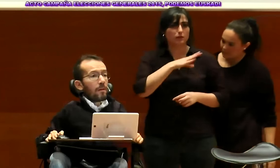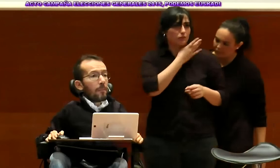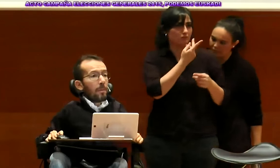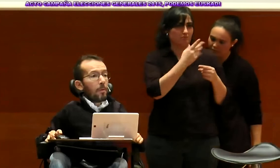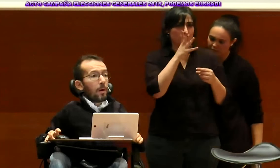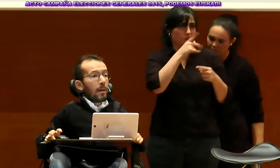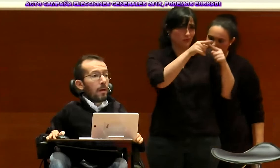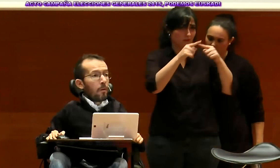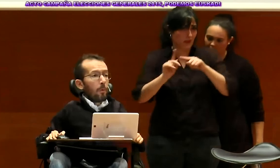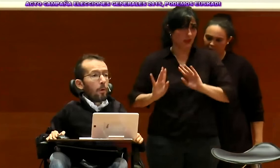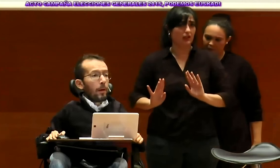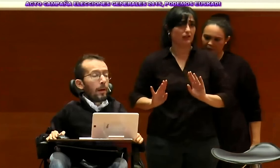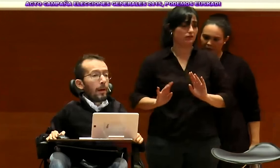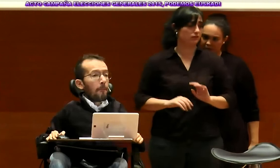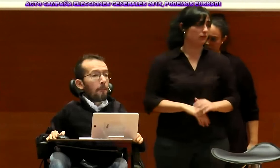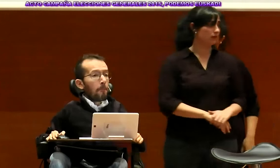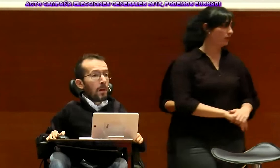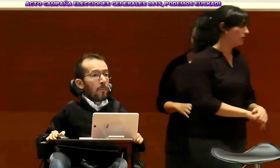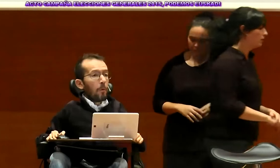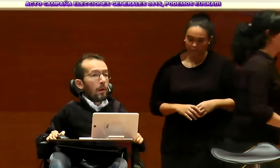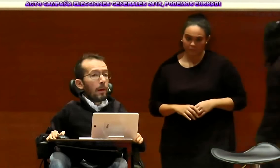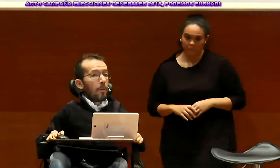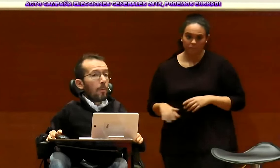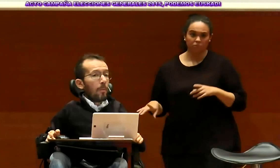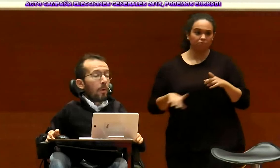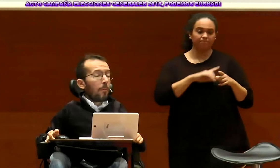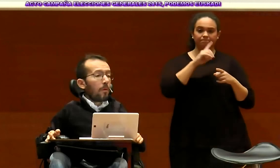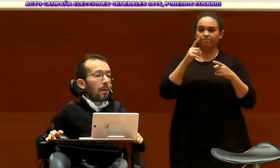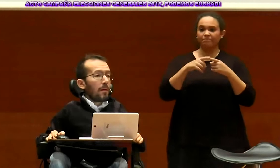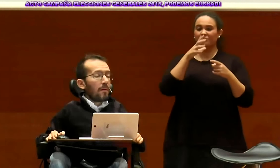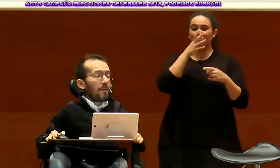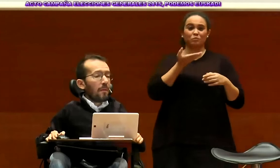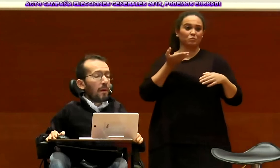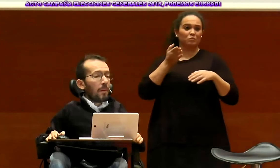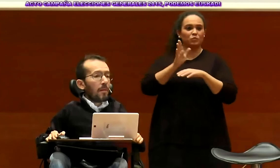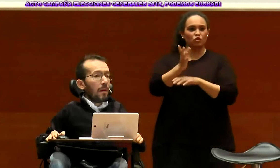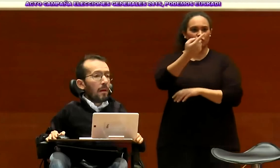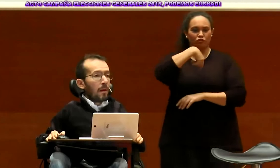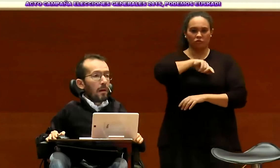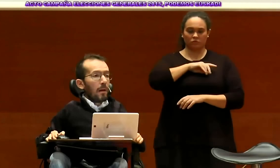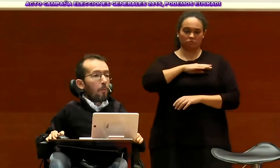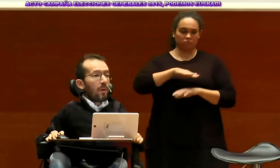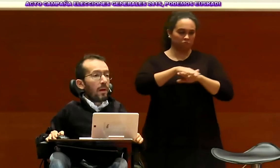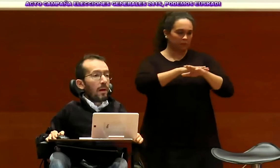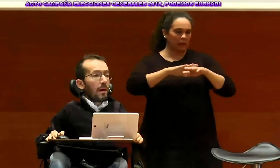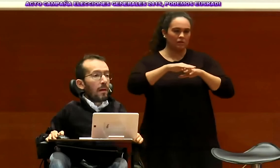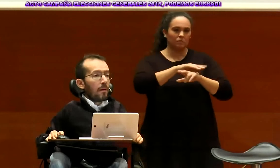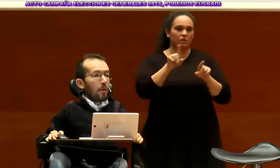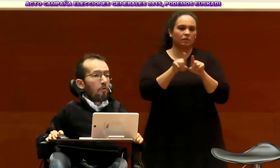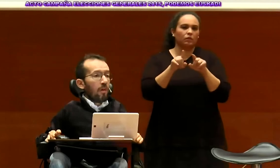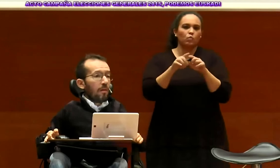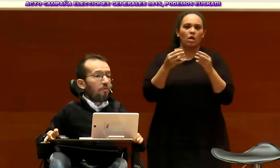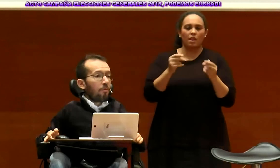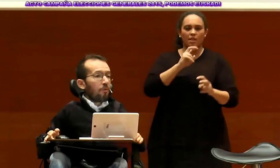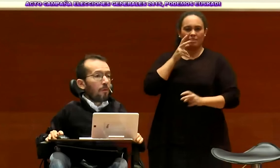cosas. En primer lugar, porque, porque lo que proponemos, que es esencialmente recuperar